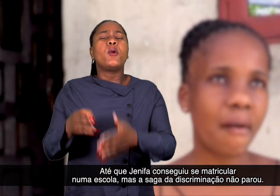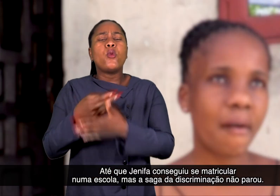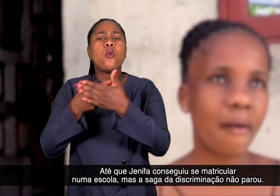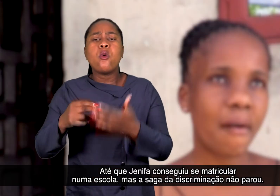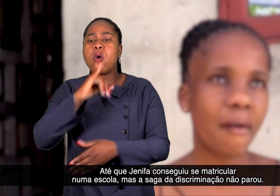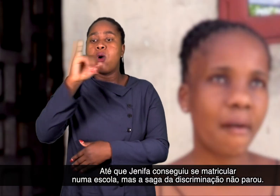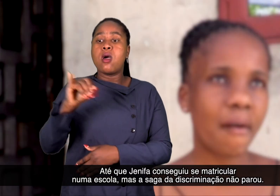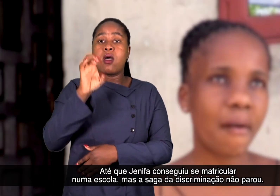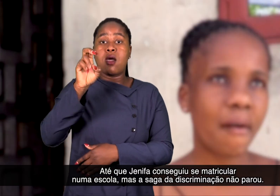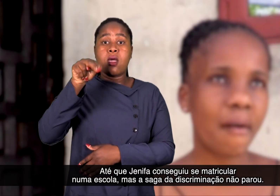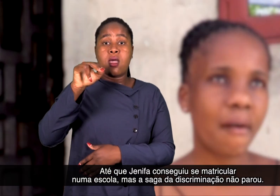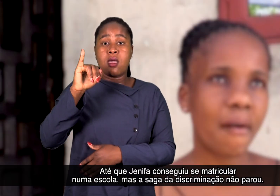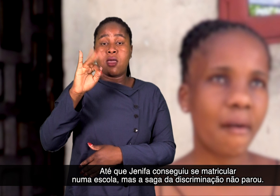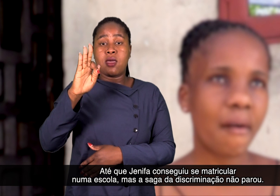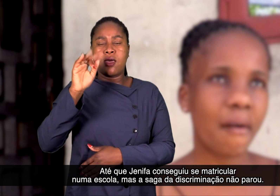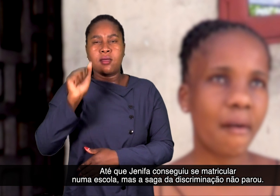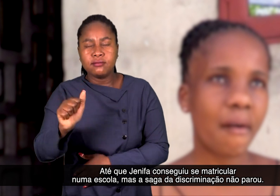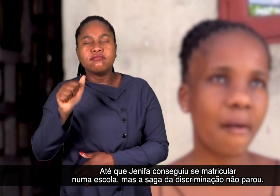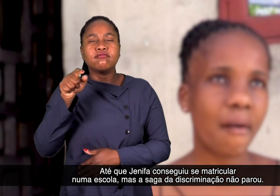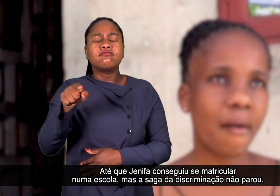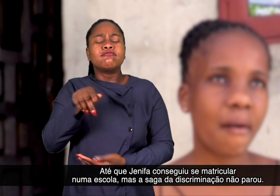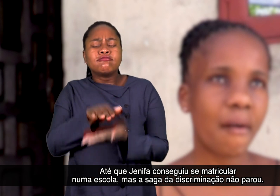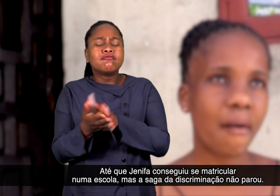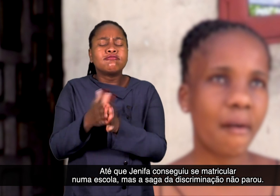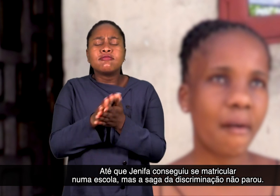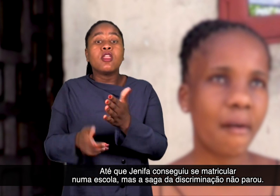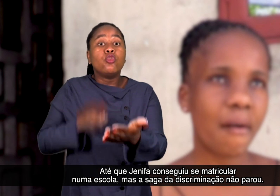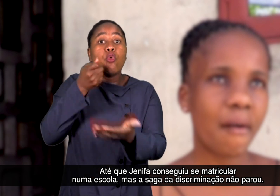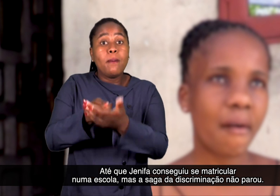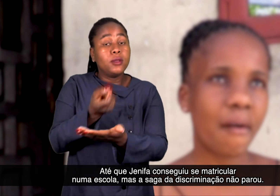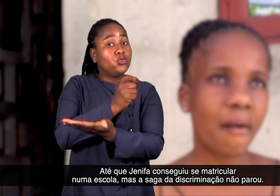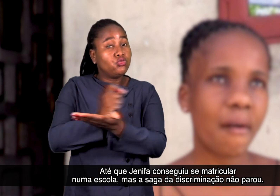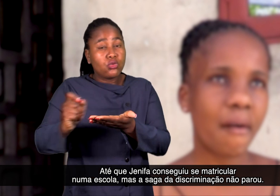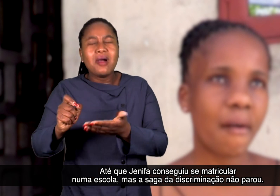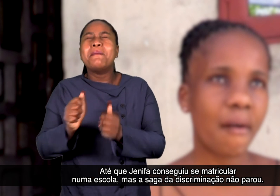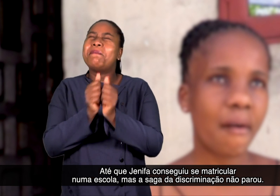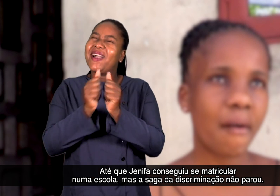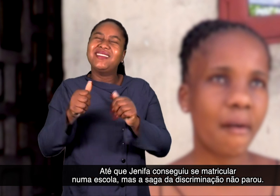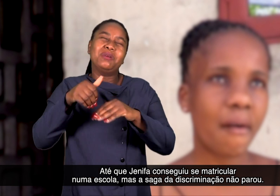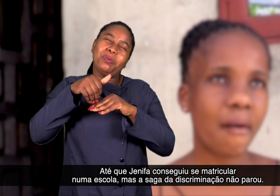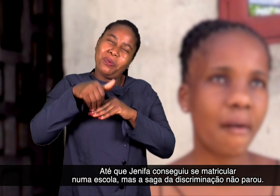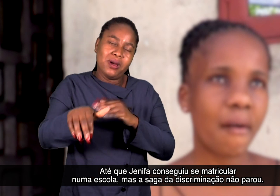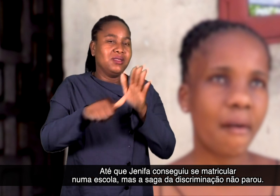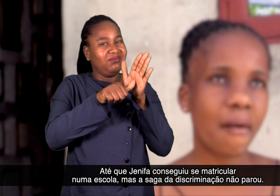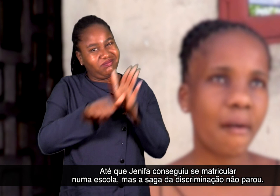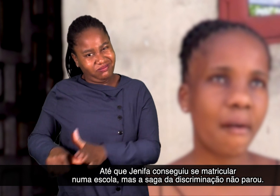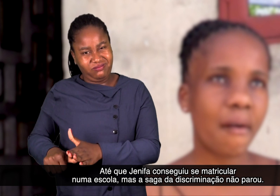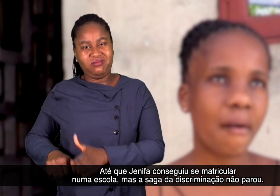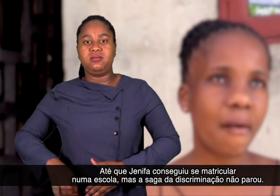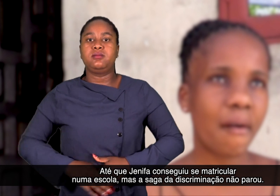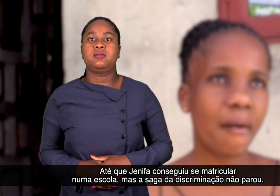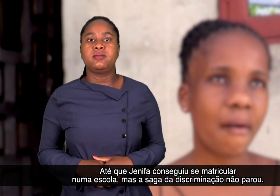Até que Jennifer conseguiu se matricular numa escola. Mas a saga da discriminação não parou.